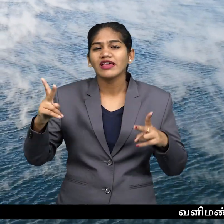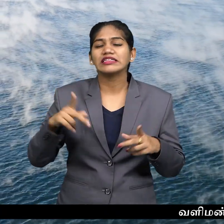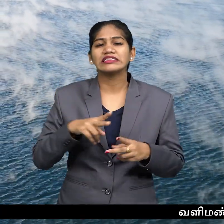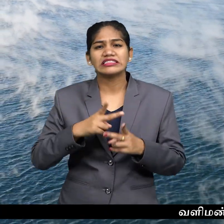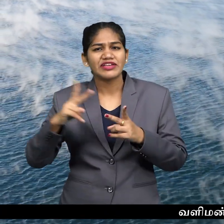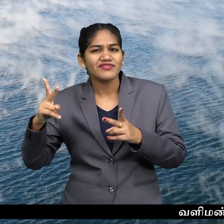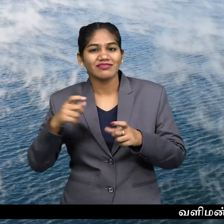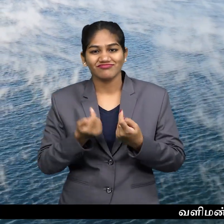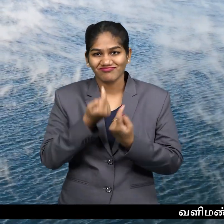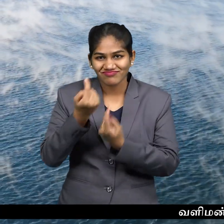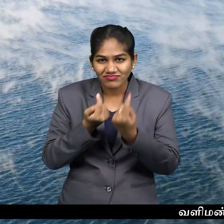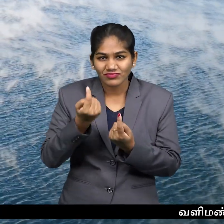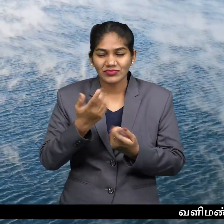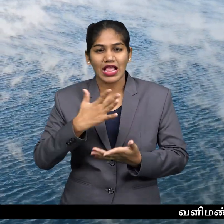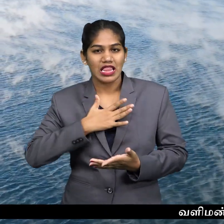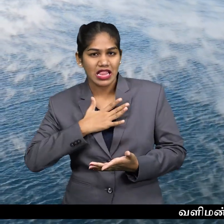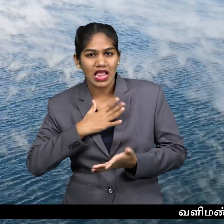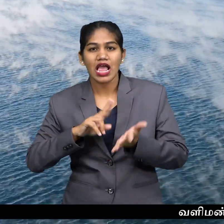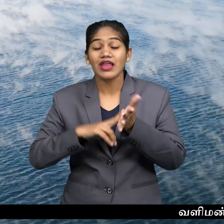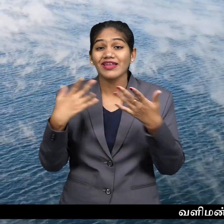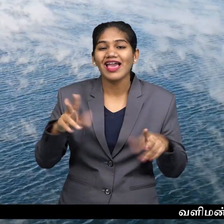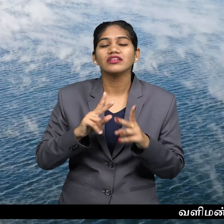வளிமண்டலத்தில் நுழைகிறது.